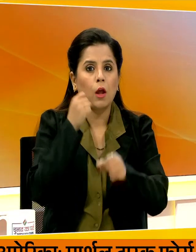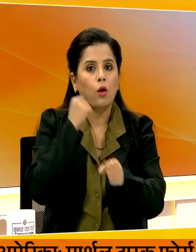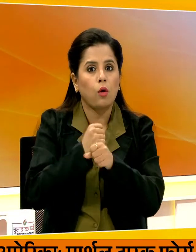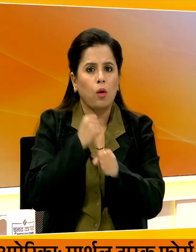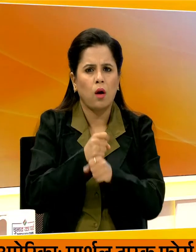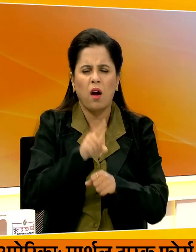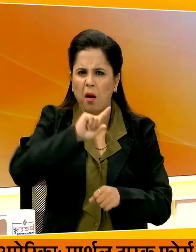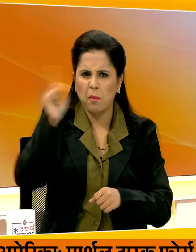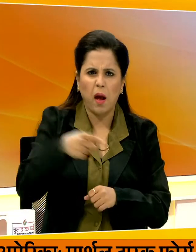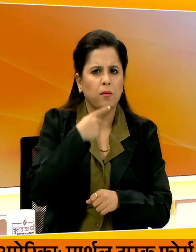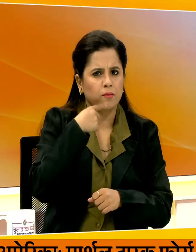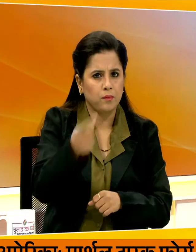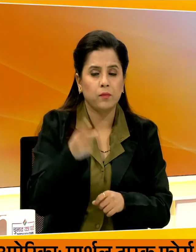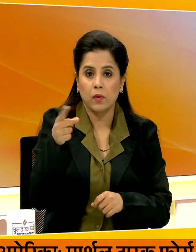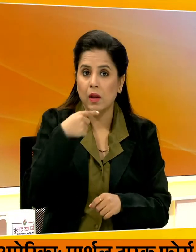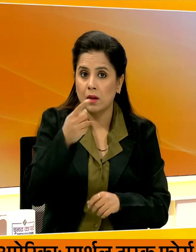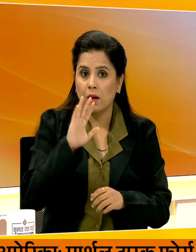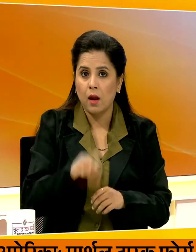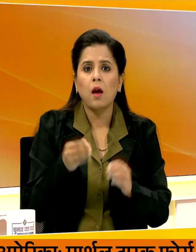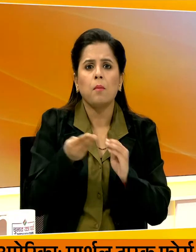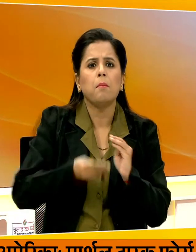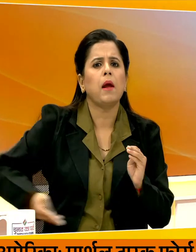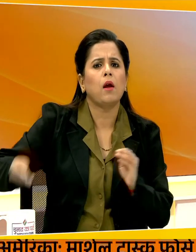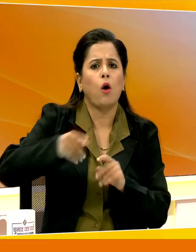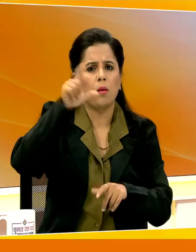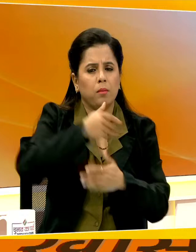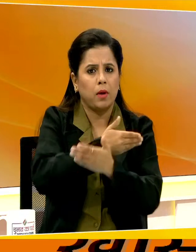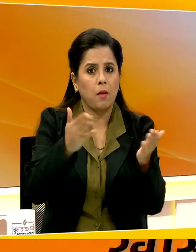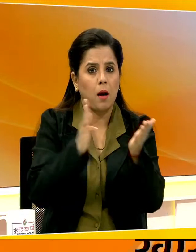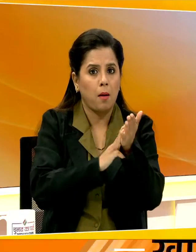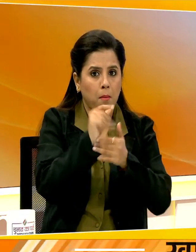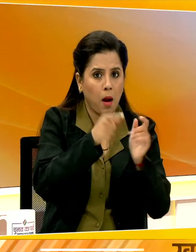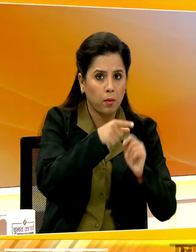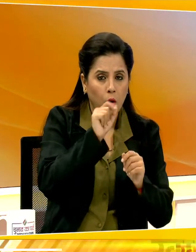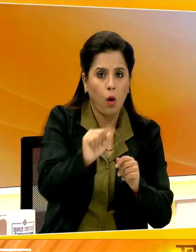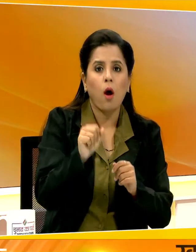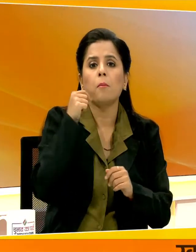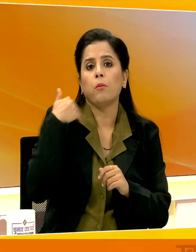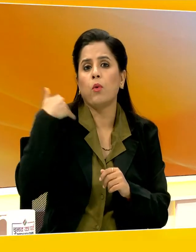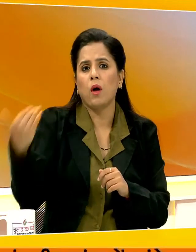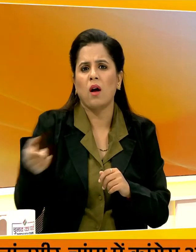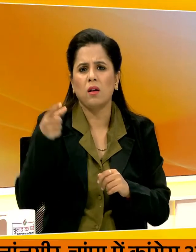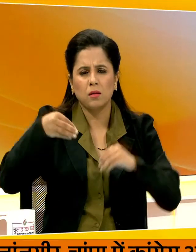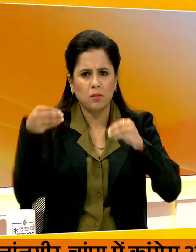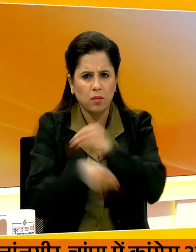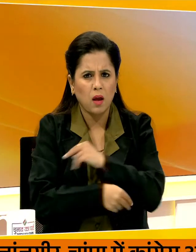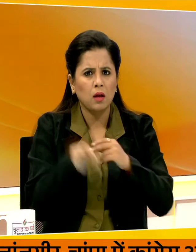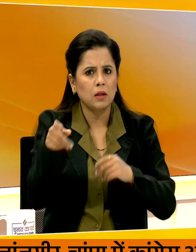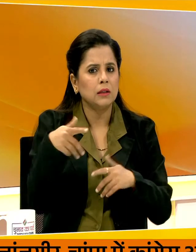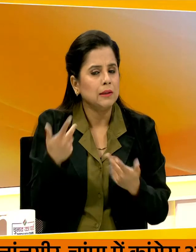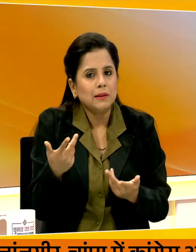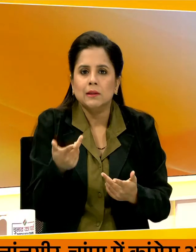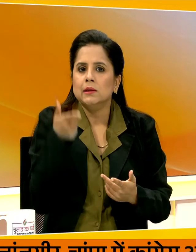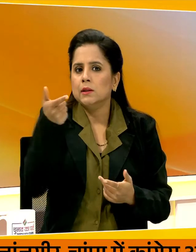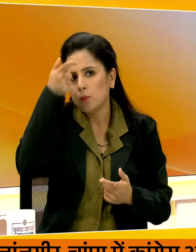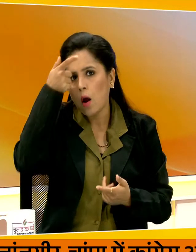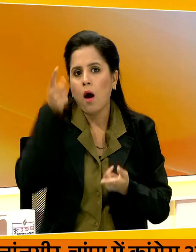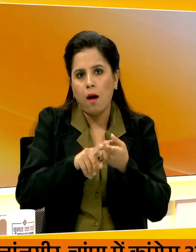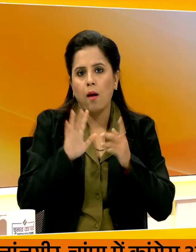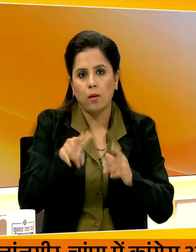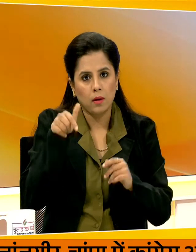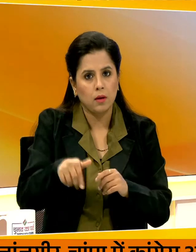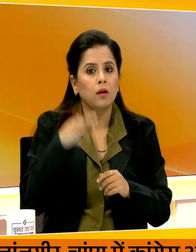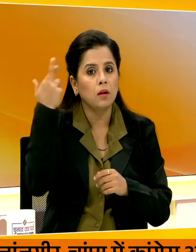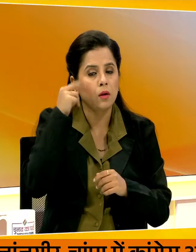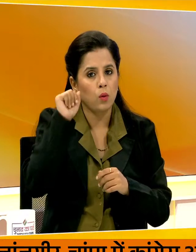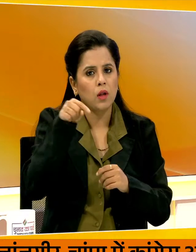आड़े हाथों लिया। उन्होंने कहा कि बंगाल की जनता ममता और उनके भतीजे के भ्रष्टाचार से पीड़ित है, इसलिए इस बार